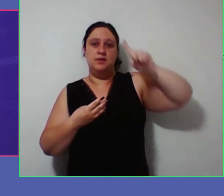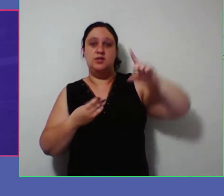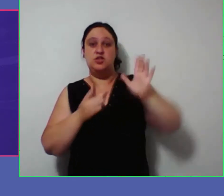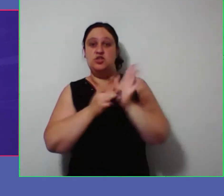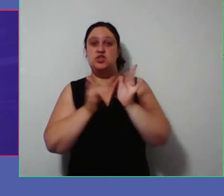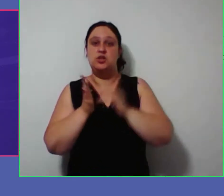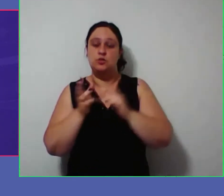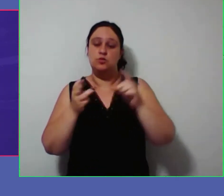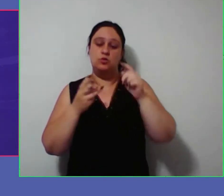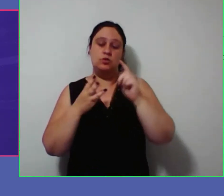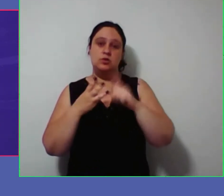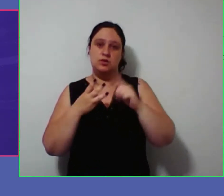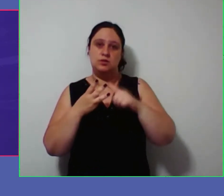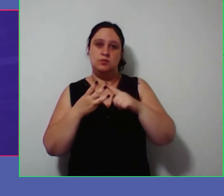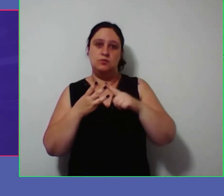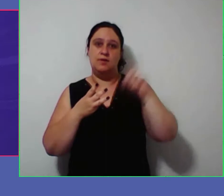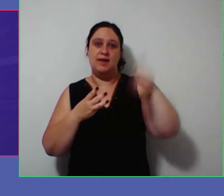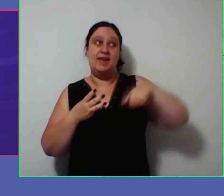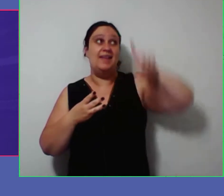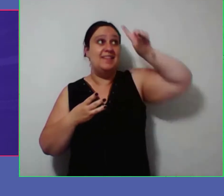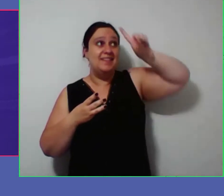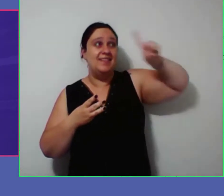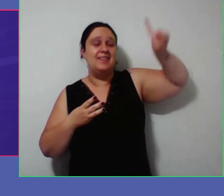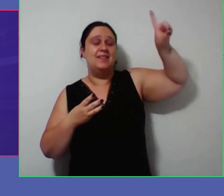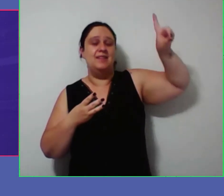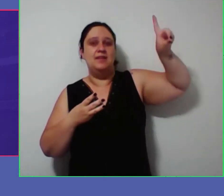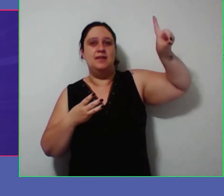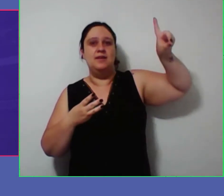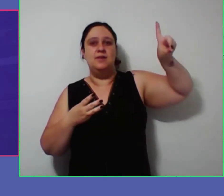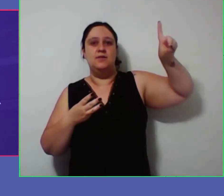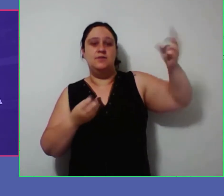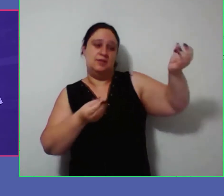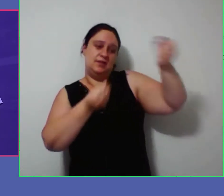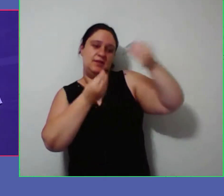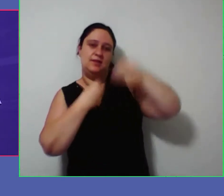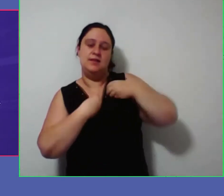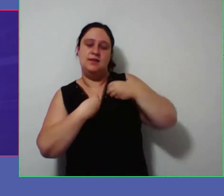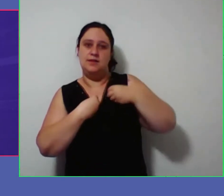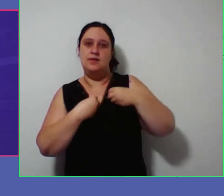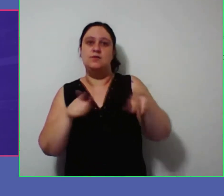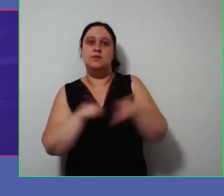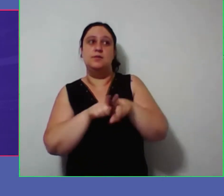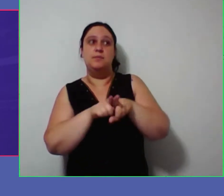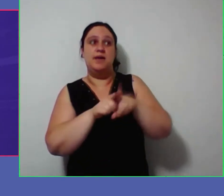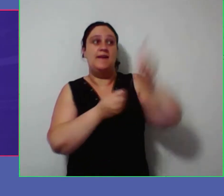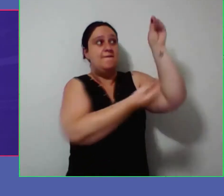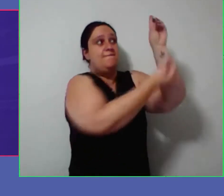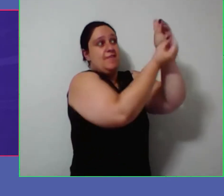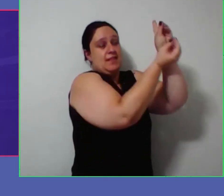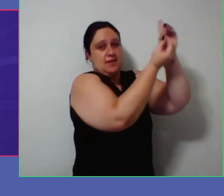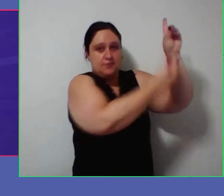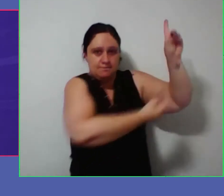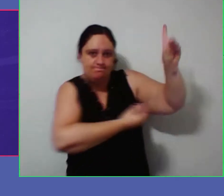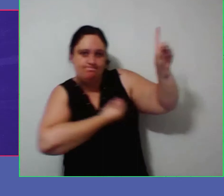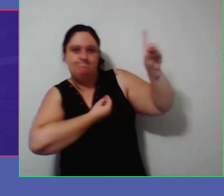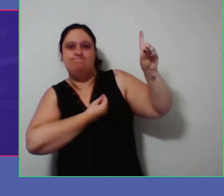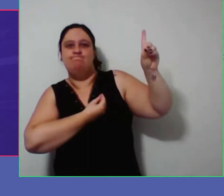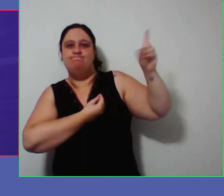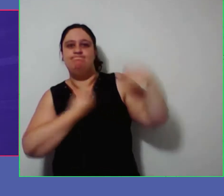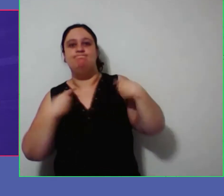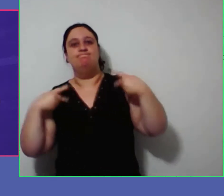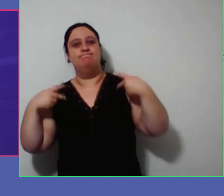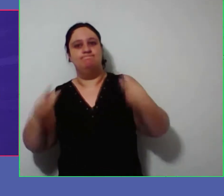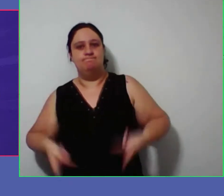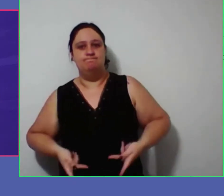os homens e trouxe a vida de Deus para os homens. Então, a incumbência de Cristo